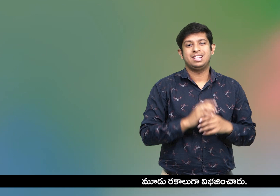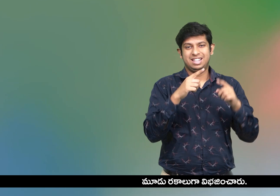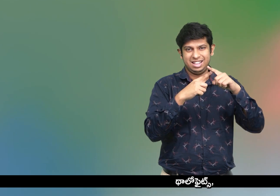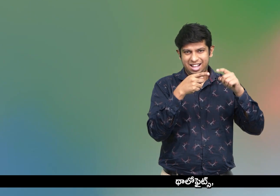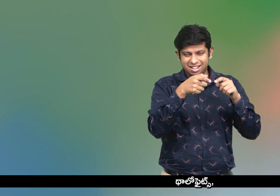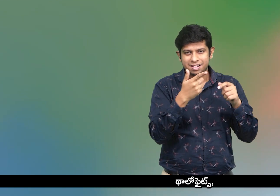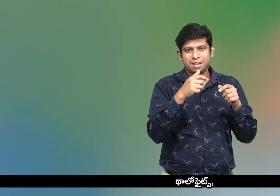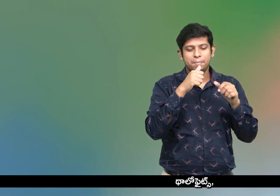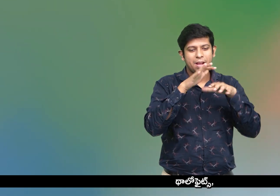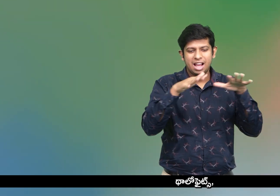థాలోఫైట్స్,